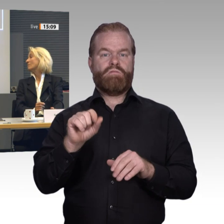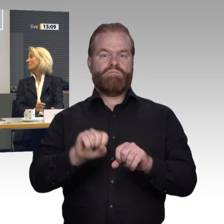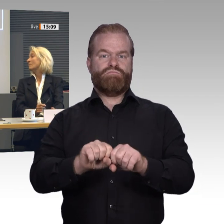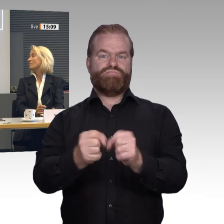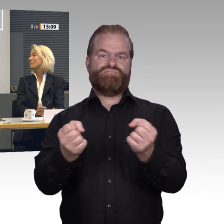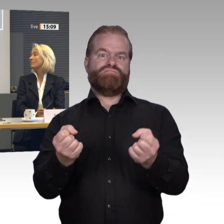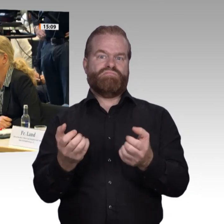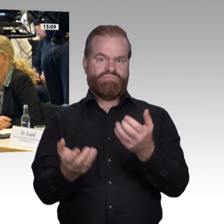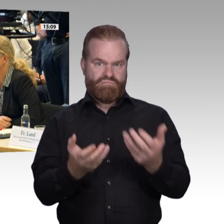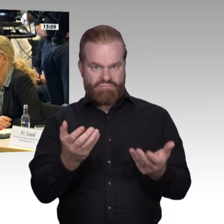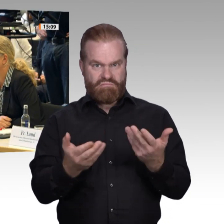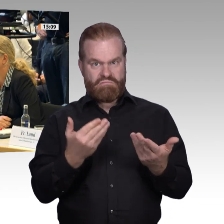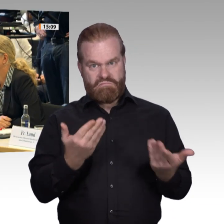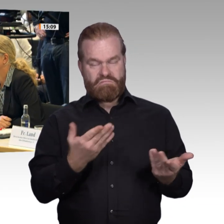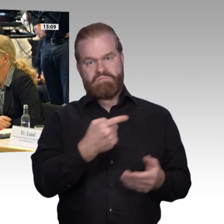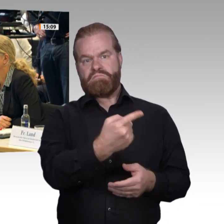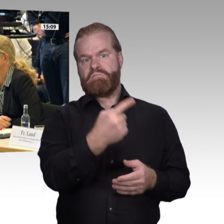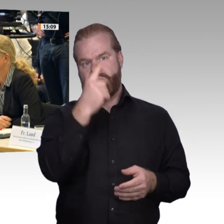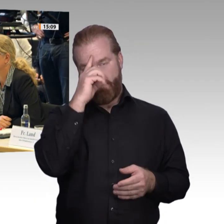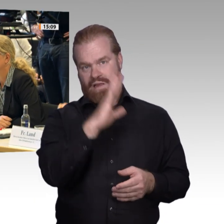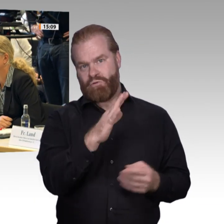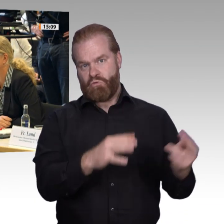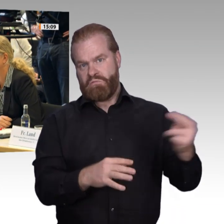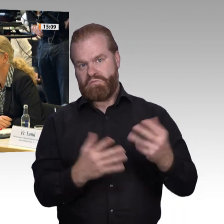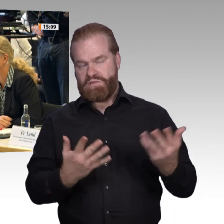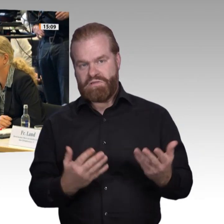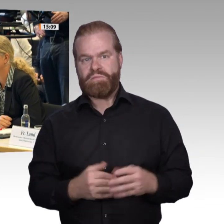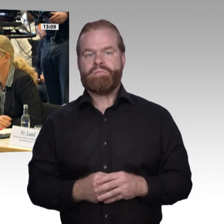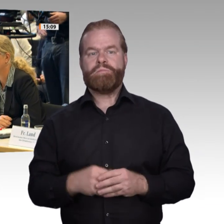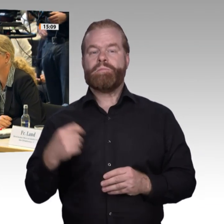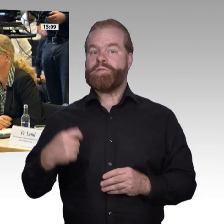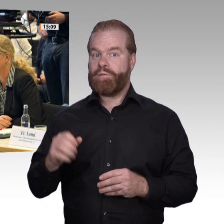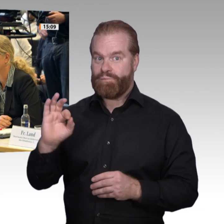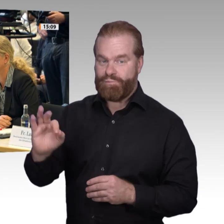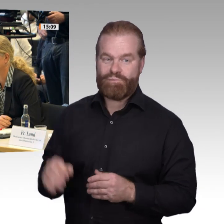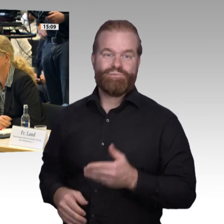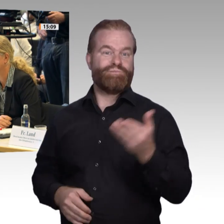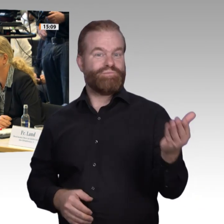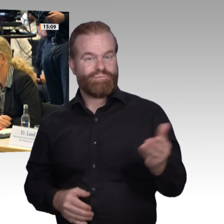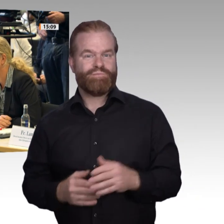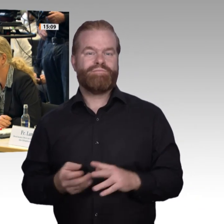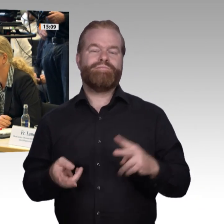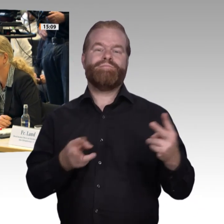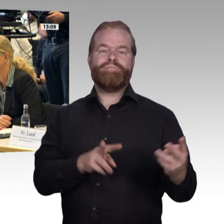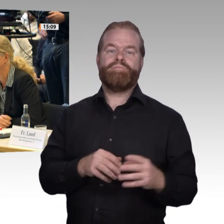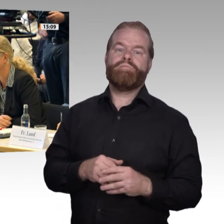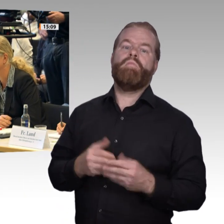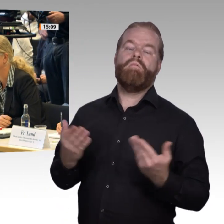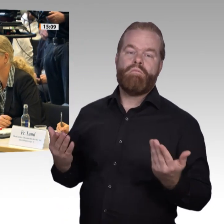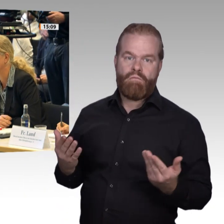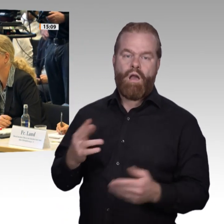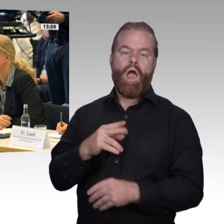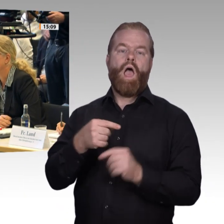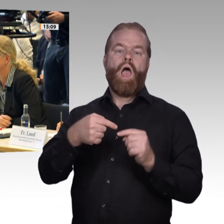Vorrang ambulant vor stationär. Tatsächlich ist es ja so, es ist ja nach dem Gesetz kein Wunschkonzert, ob ich eine ambulante oder eine stationäre Pflegeleistung